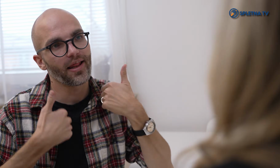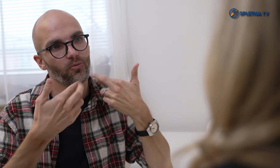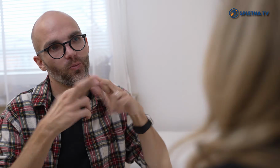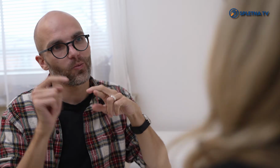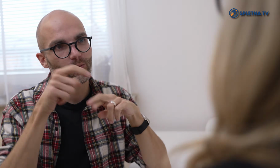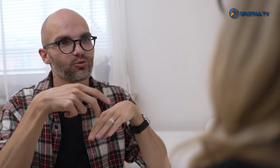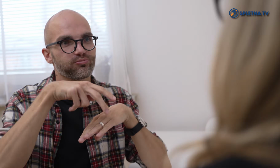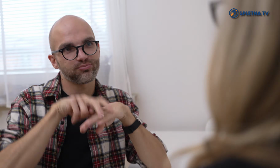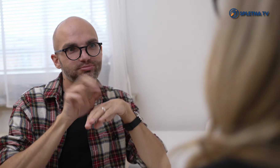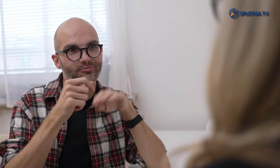gluha.